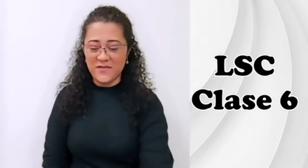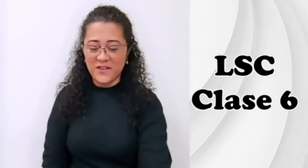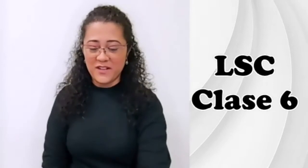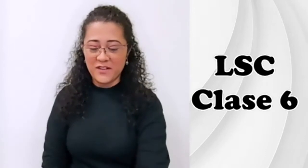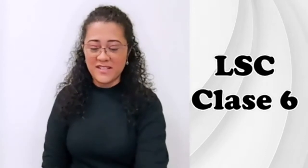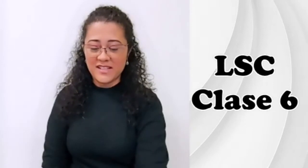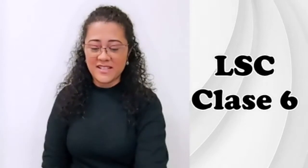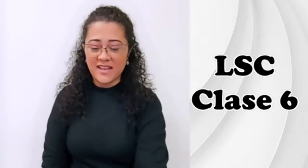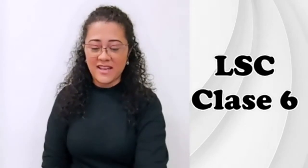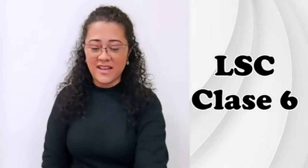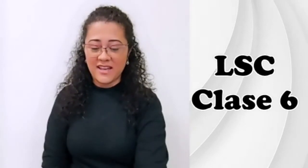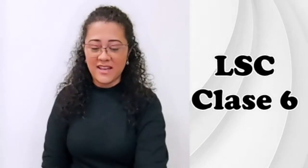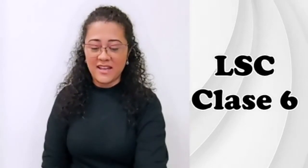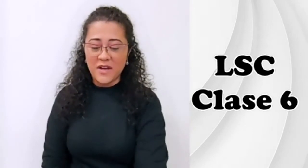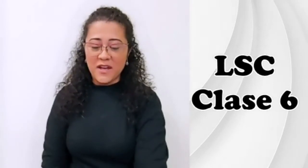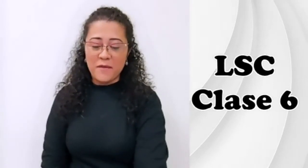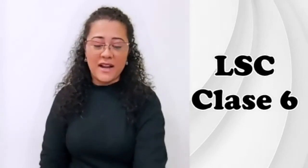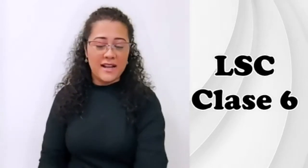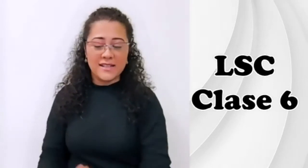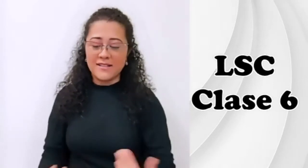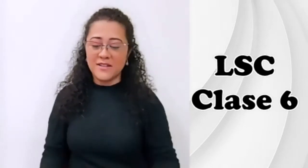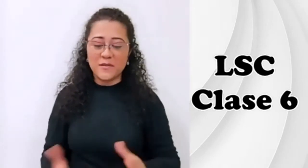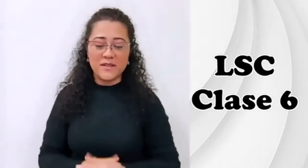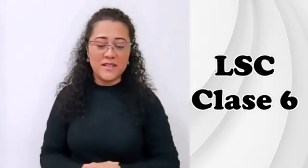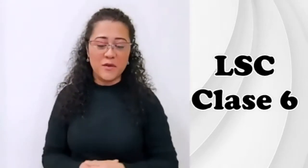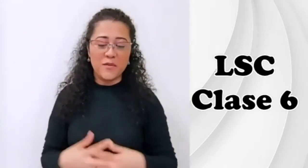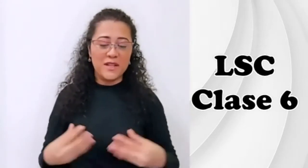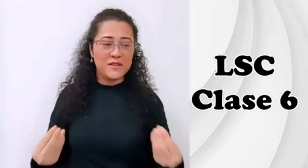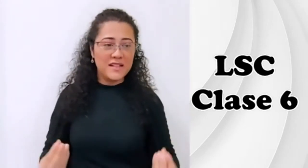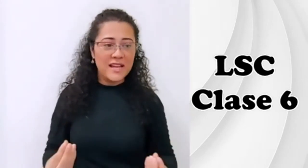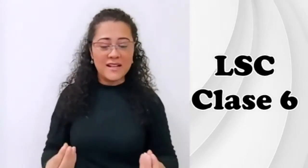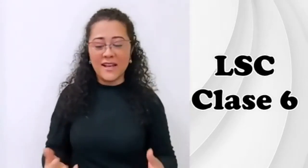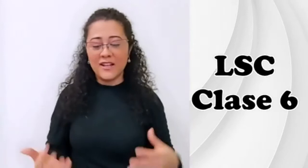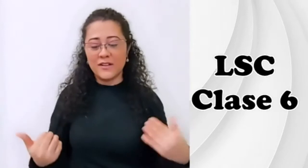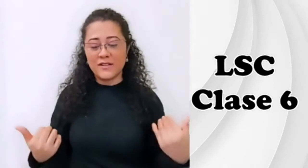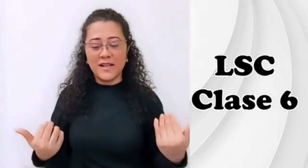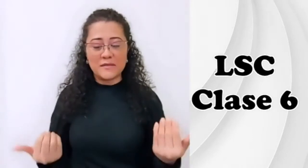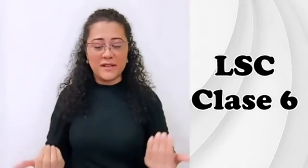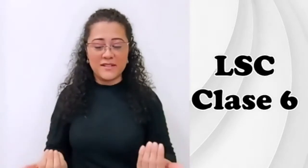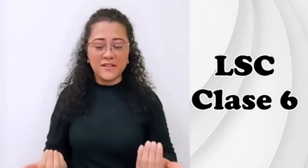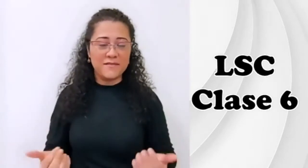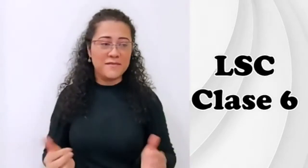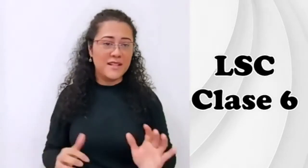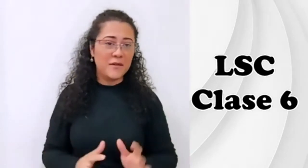Bueno, entonces, para las canciones, pues sí, movimientos lentos y la expresión, ¿cierto?